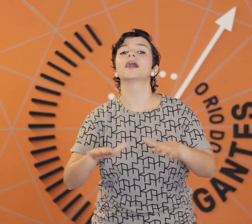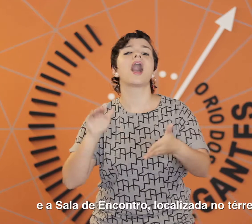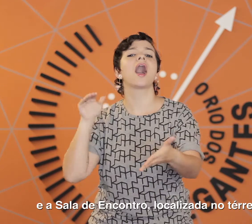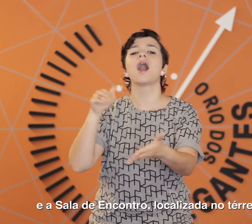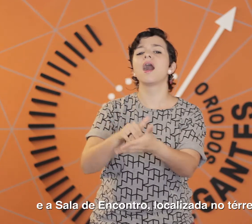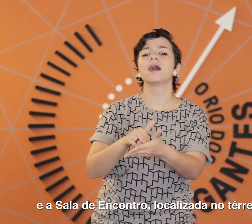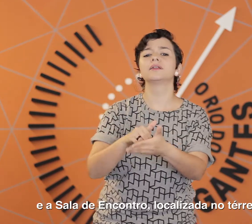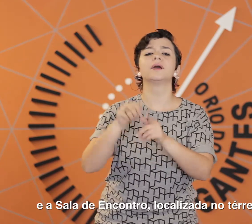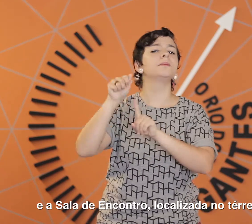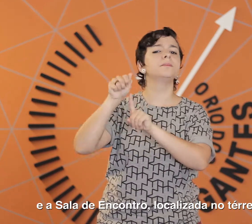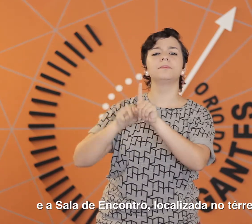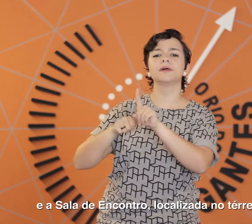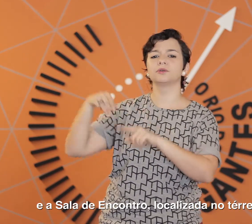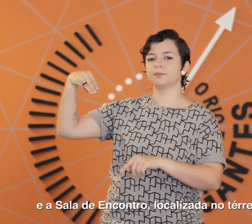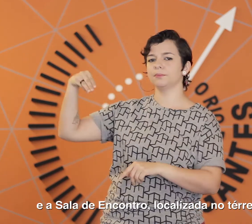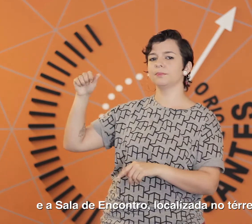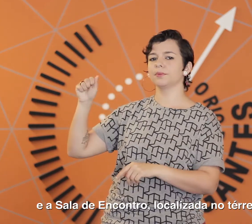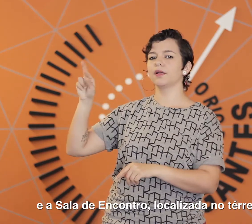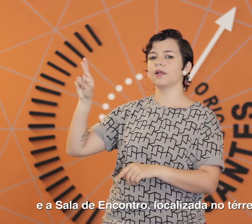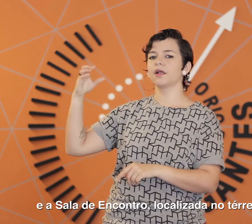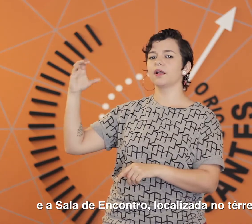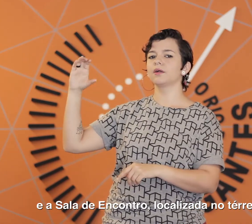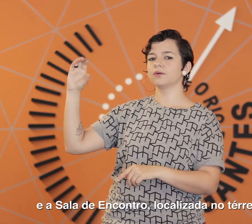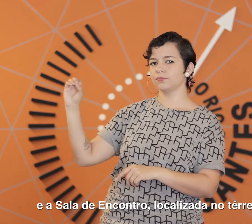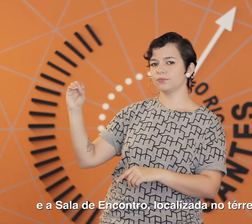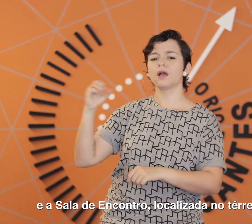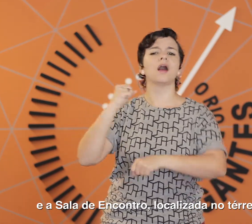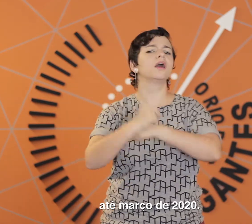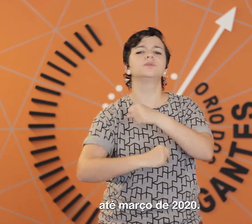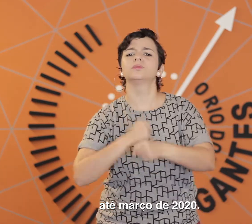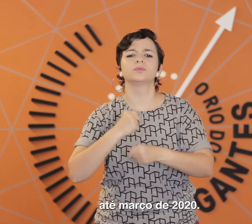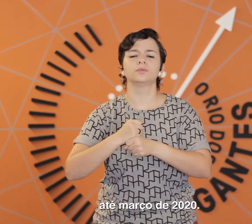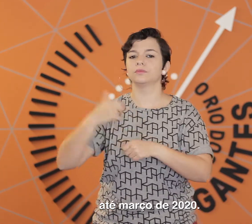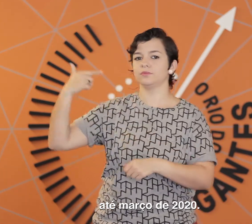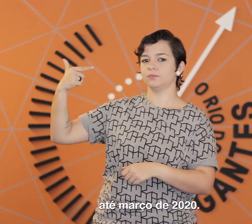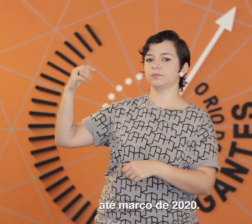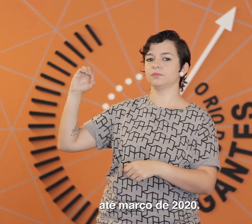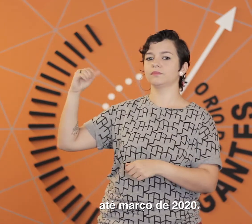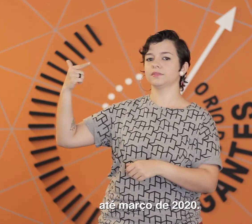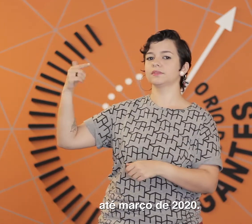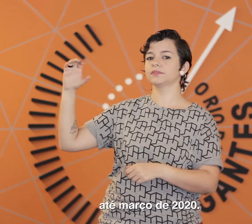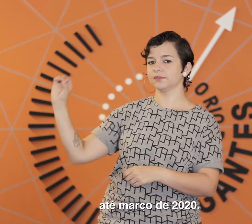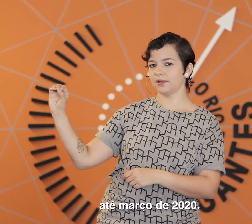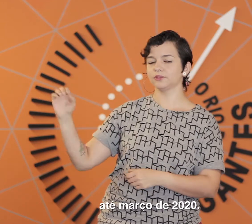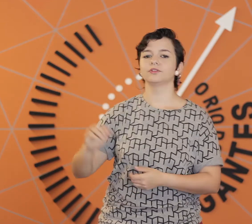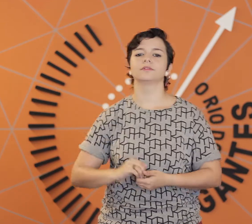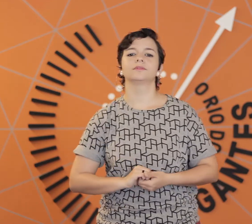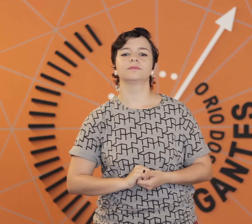e a sala de encontro, localizada no térreo, até março de 2020.